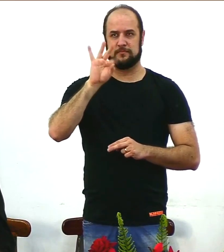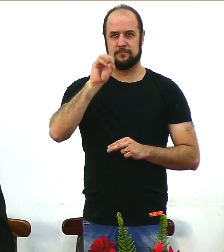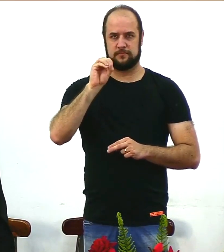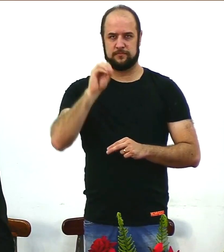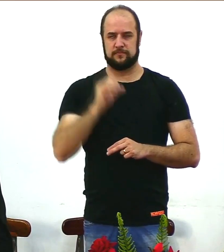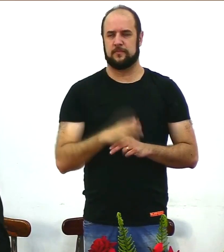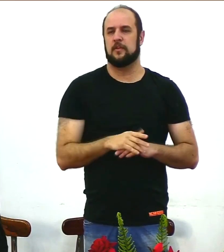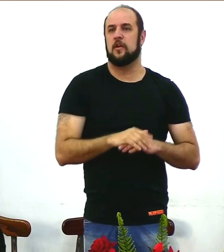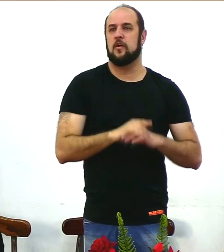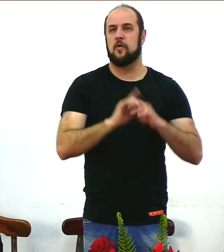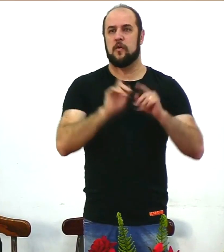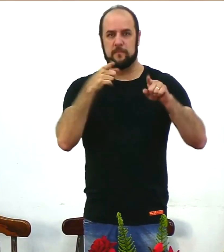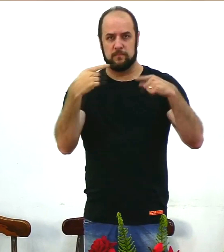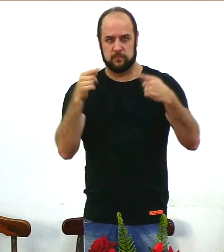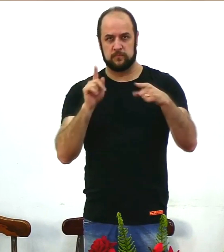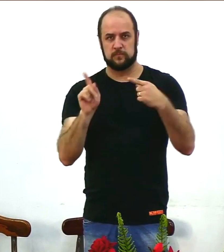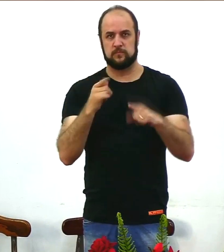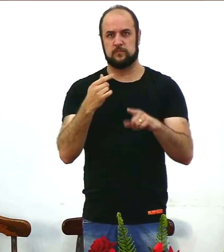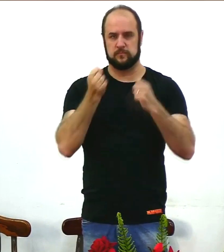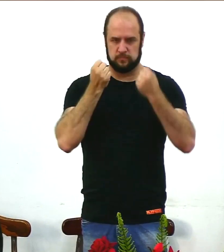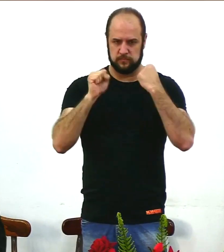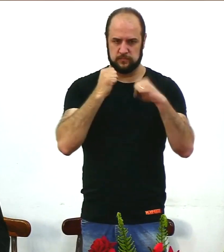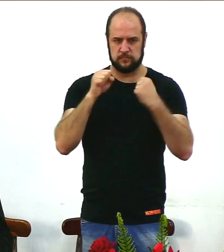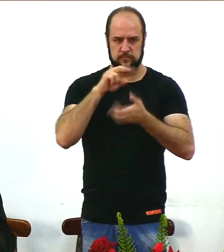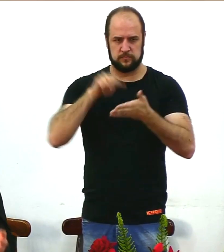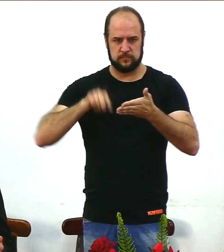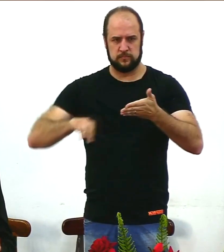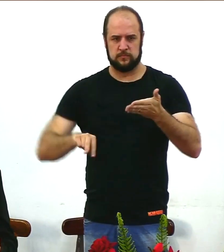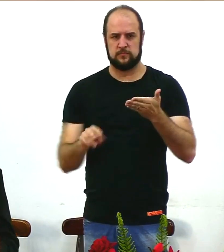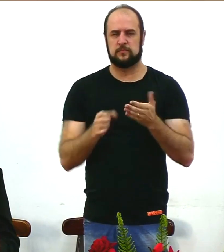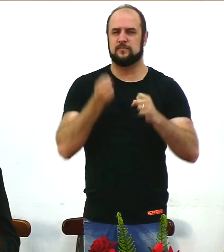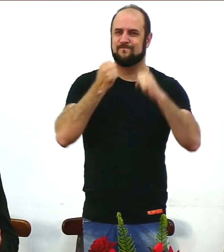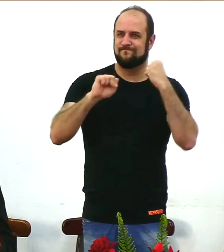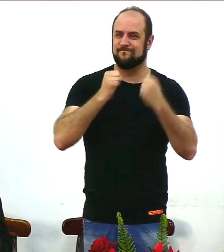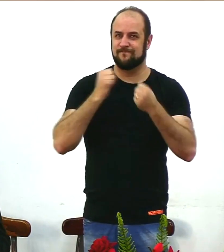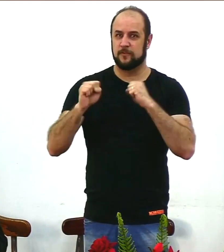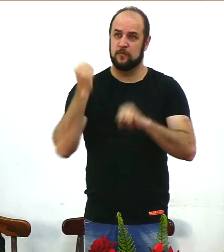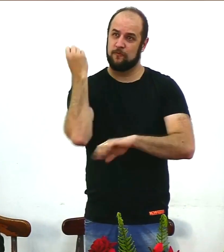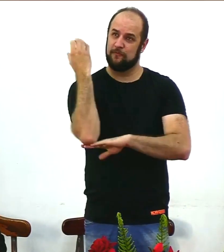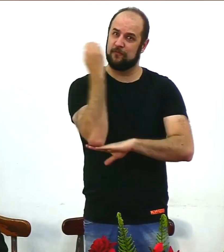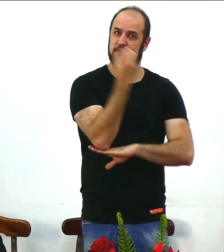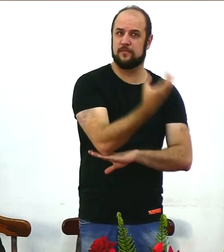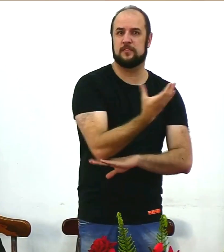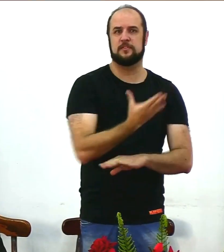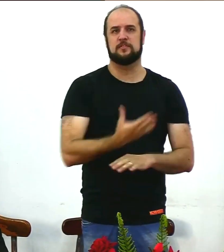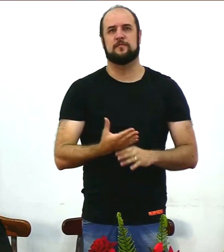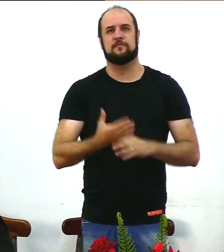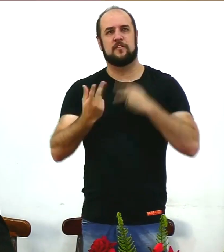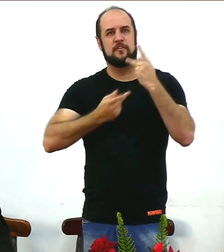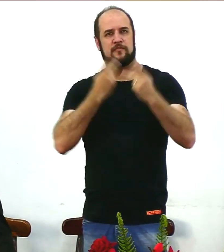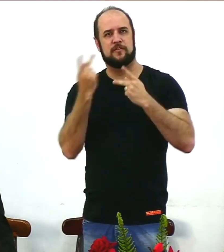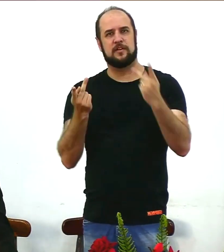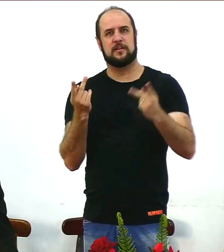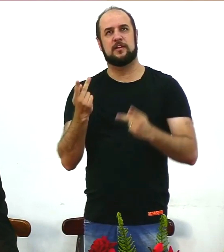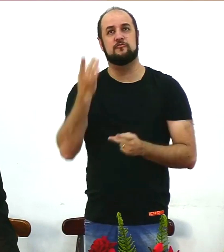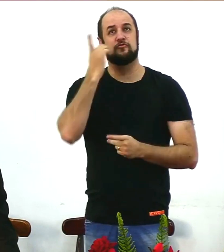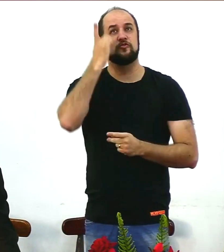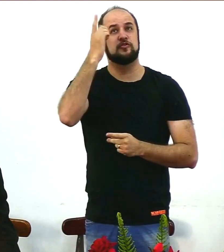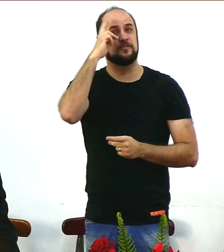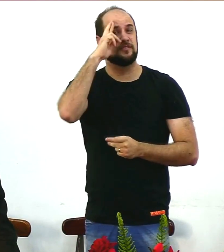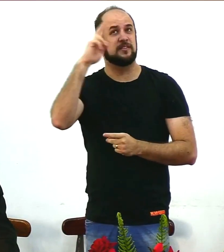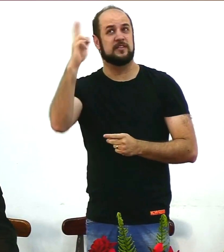no sexto século antes de Cristo, os edomitas ficaram rindo, zombando verdadeiramente da